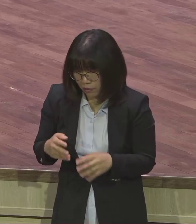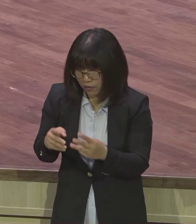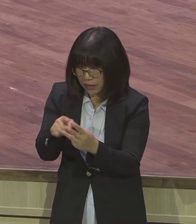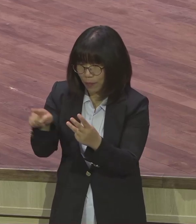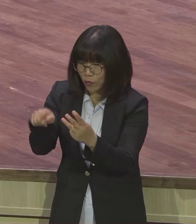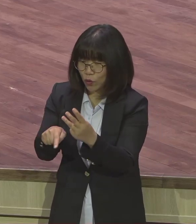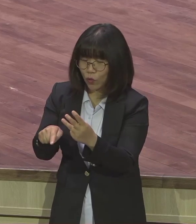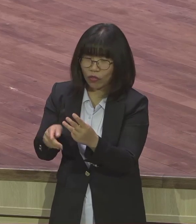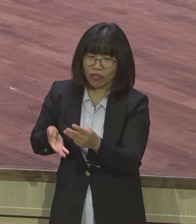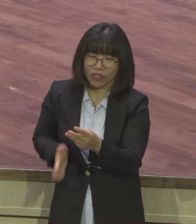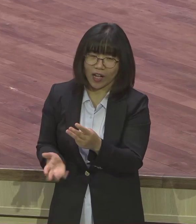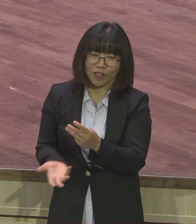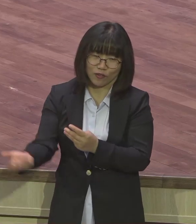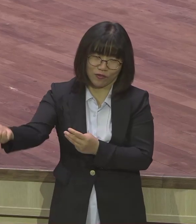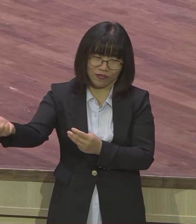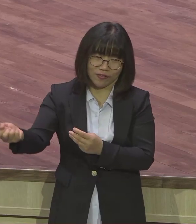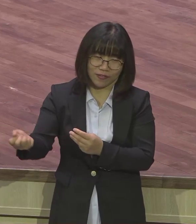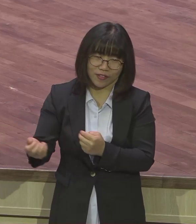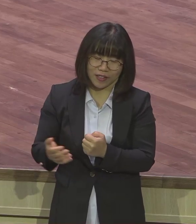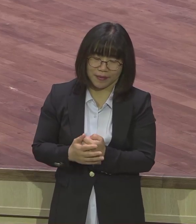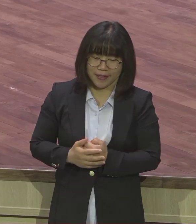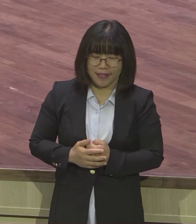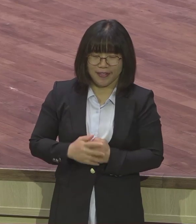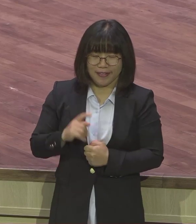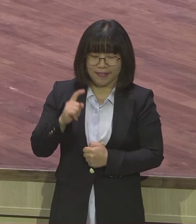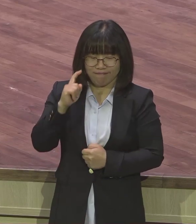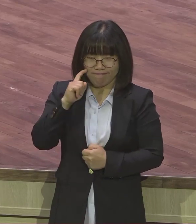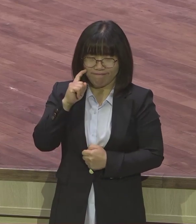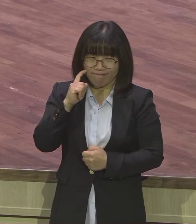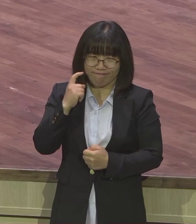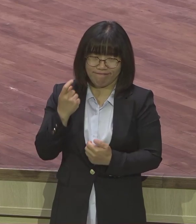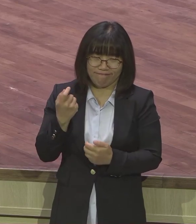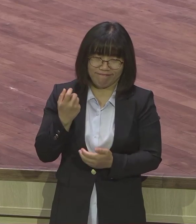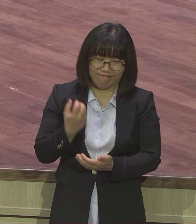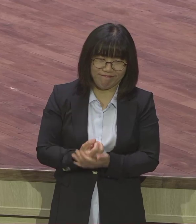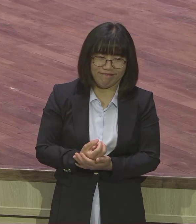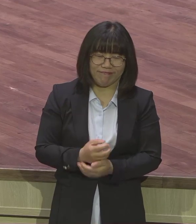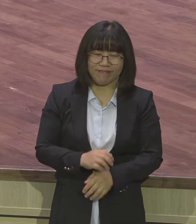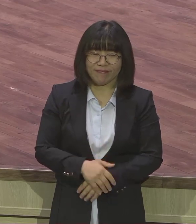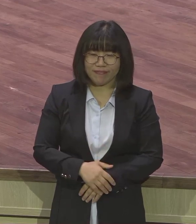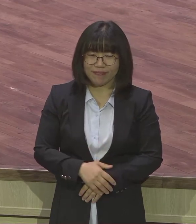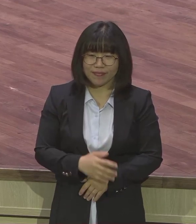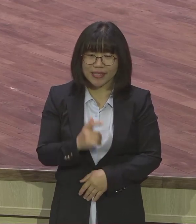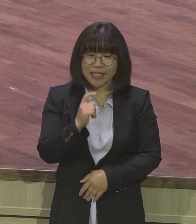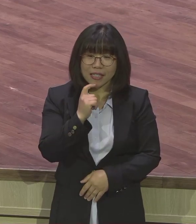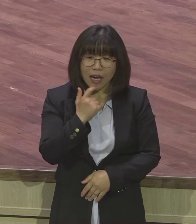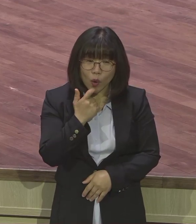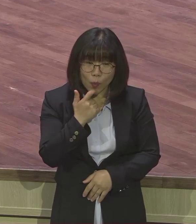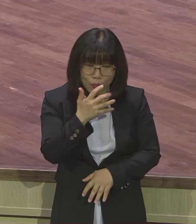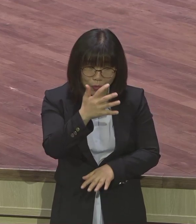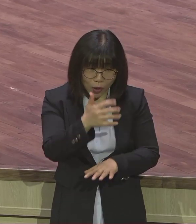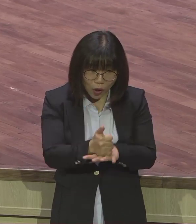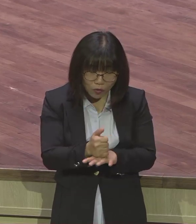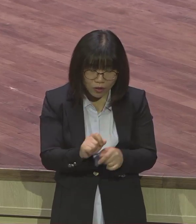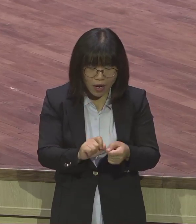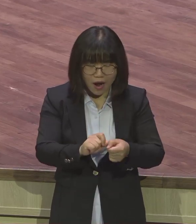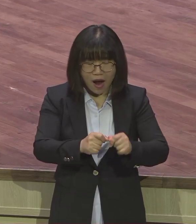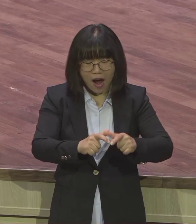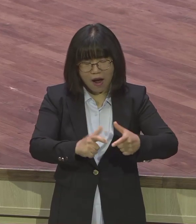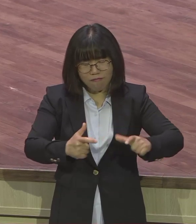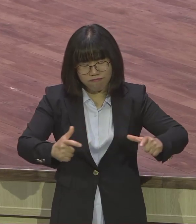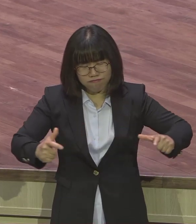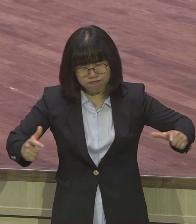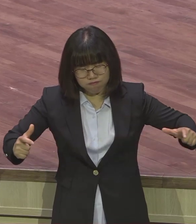거요. 그렇게 만드는, 그렇게 되는 겁니다. 결과적으로 뭐요? 본문 13제로 오면, 야곱은 아주